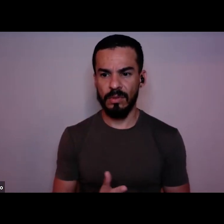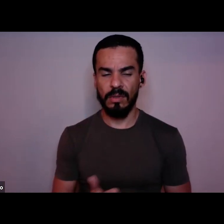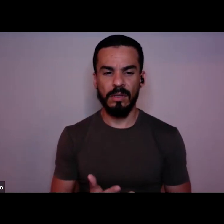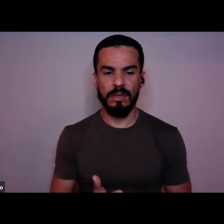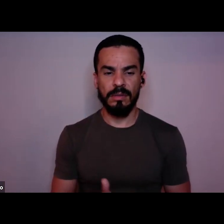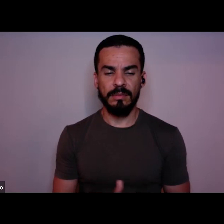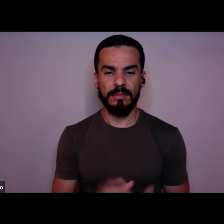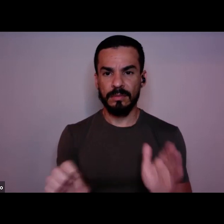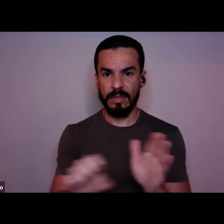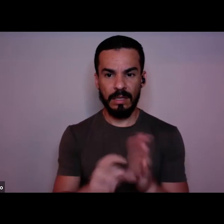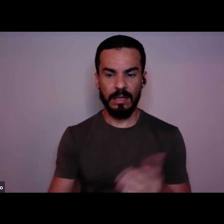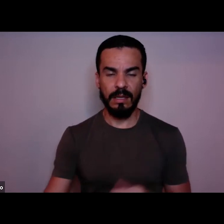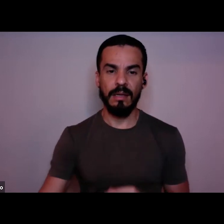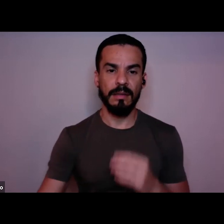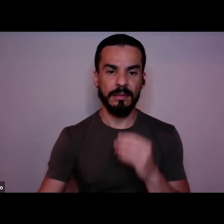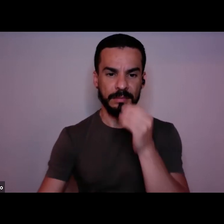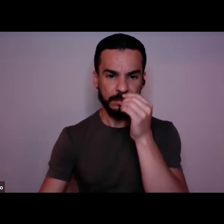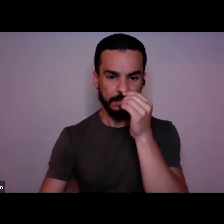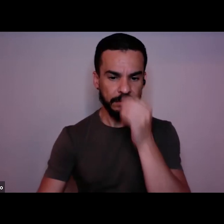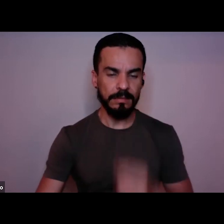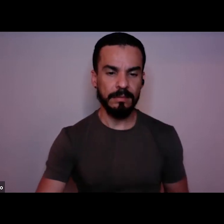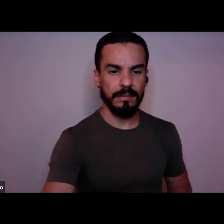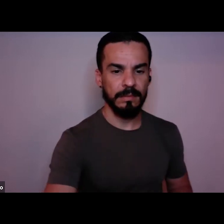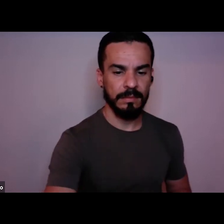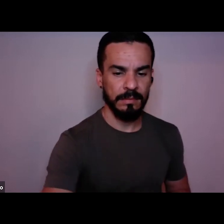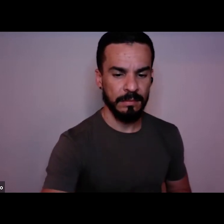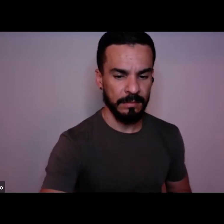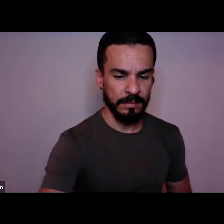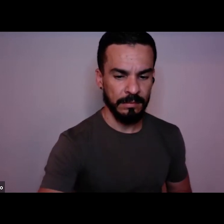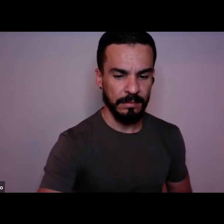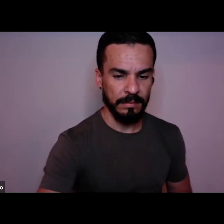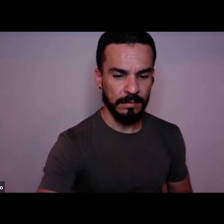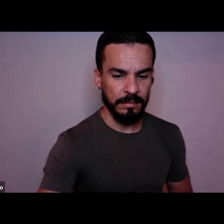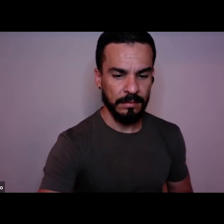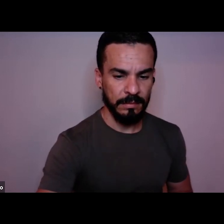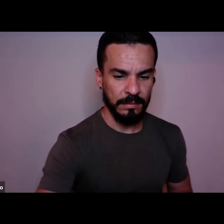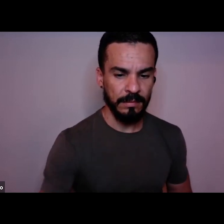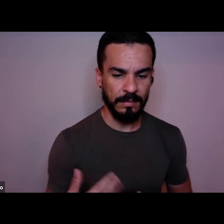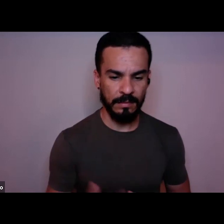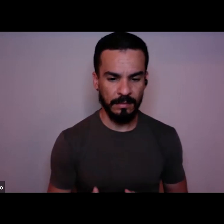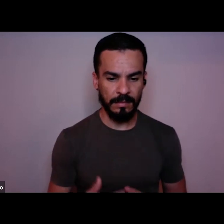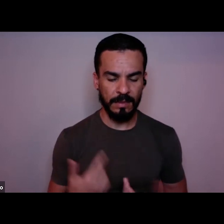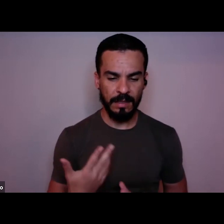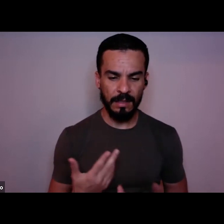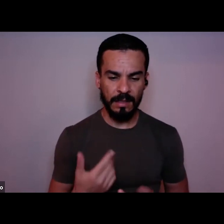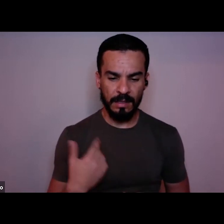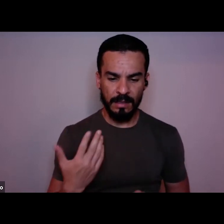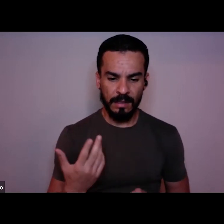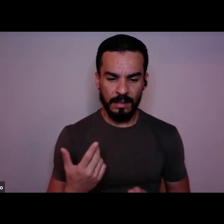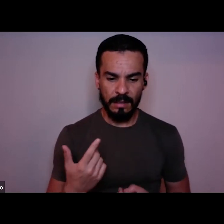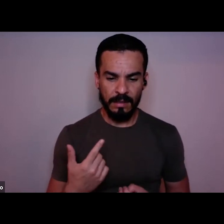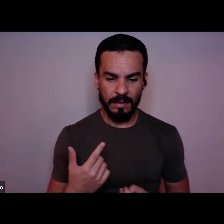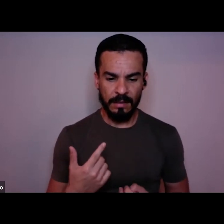El ejemplo somos o sea es graciosísimo porque los niños son